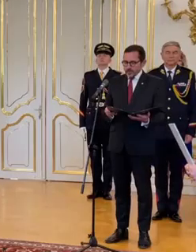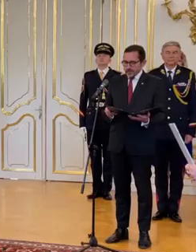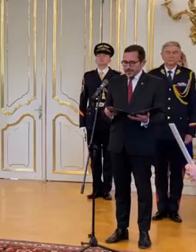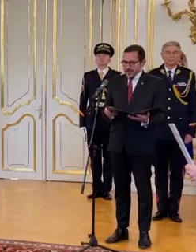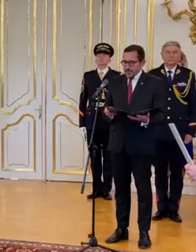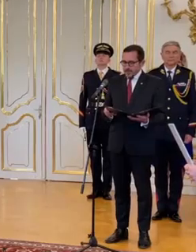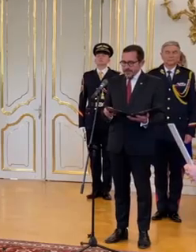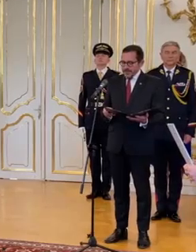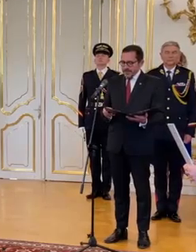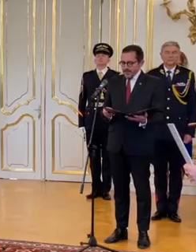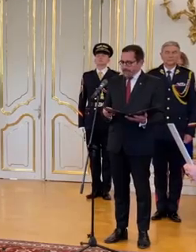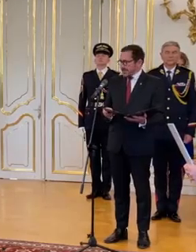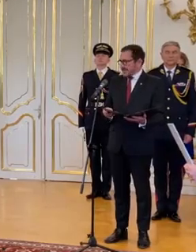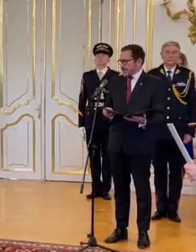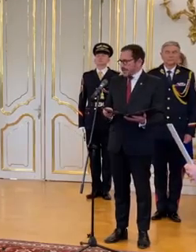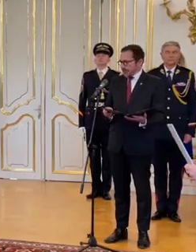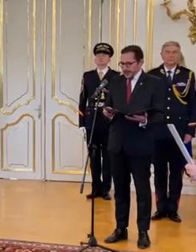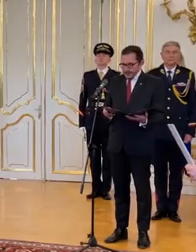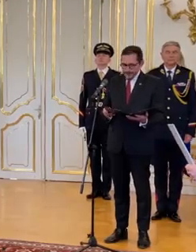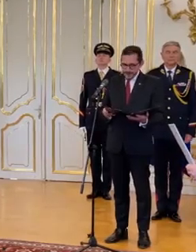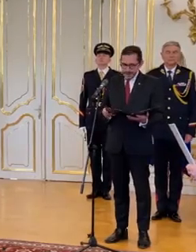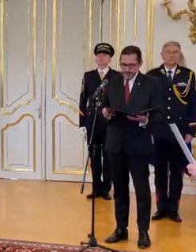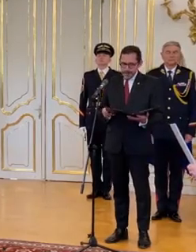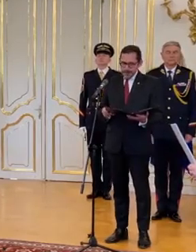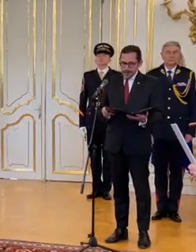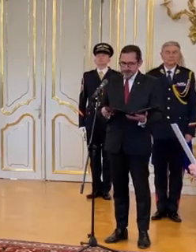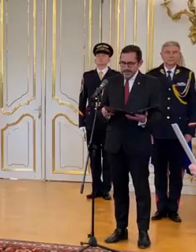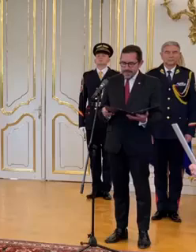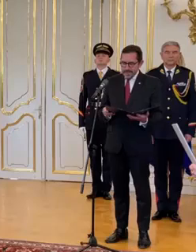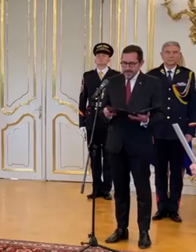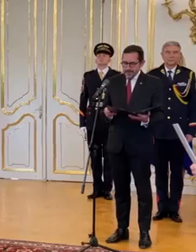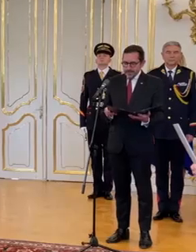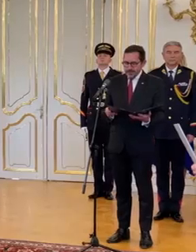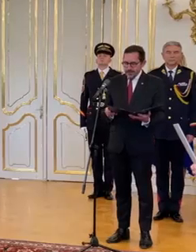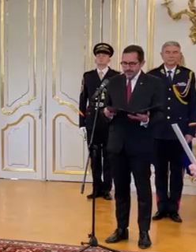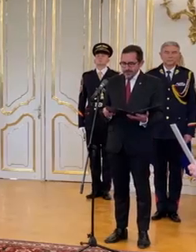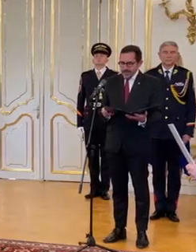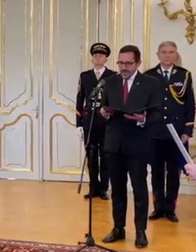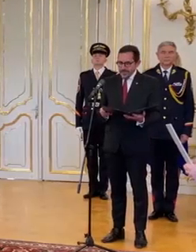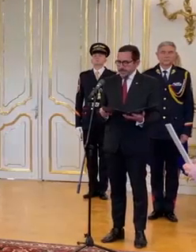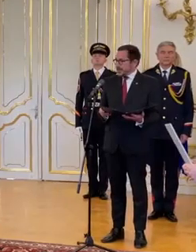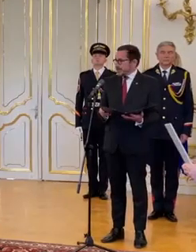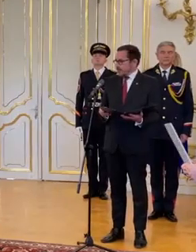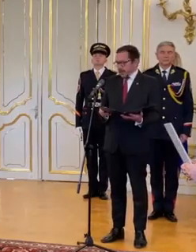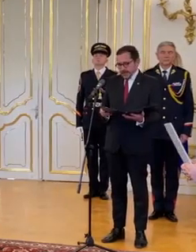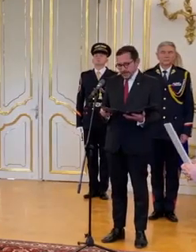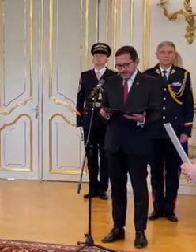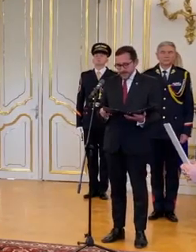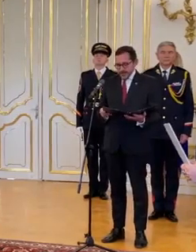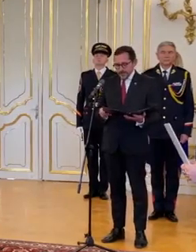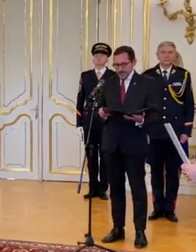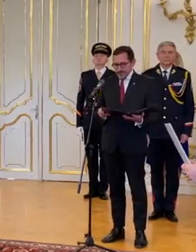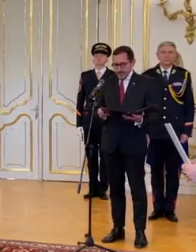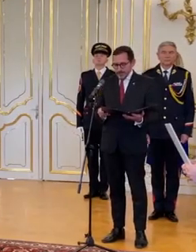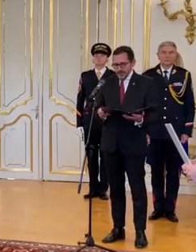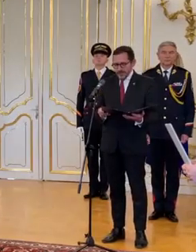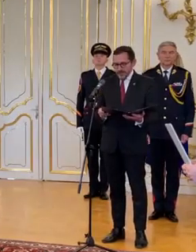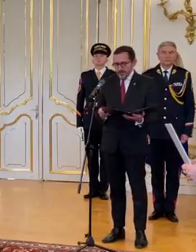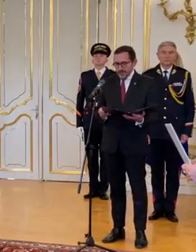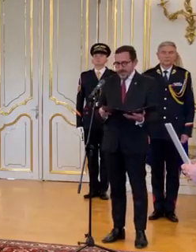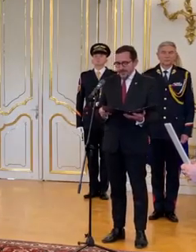športu Slovenskej republiky Branislava Gröhlinga. Prosím pána Branislava Gröhlinga, aby predstúpil pred prezidentku